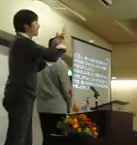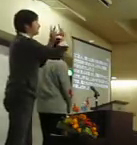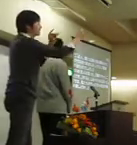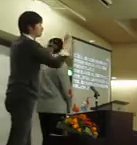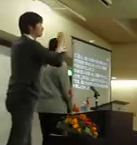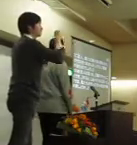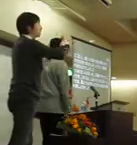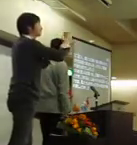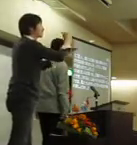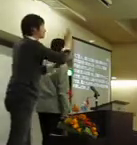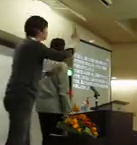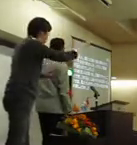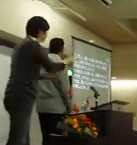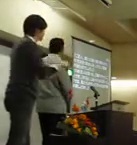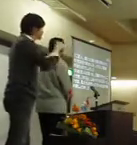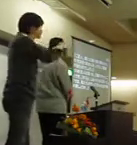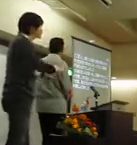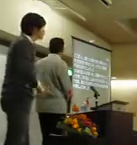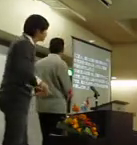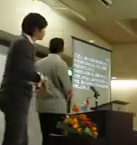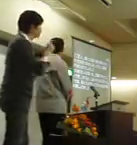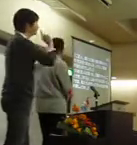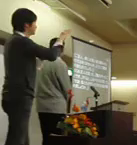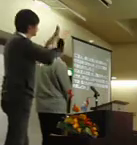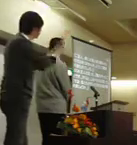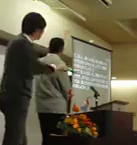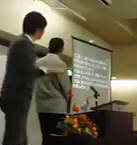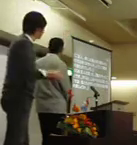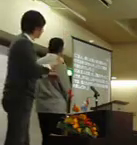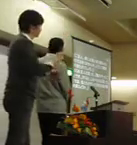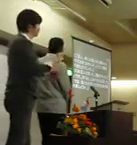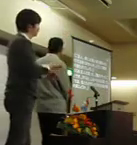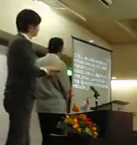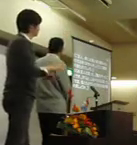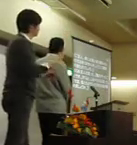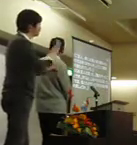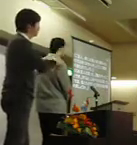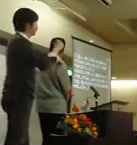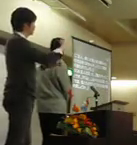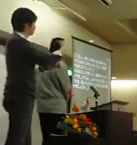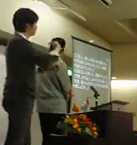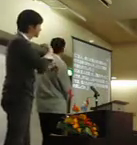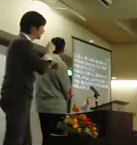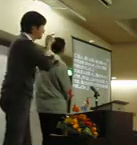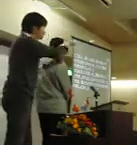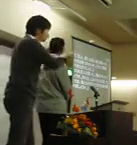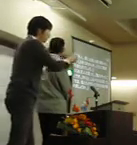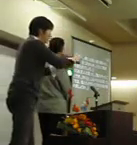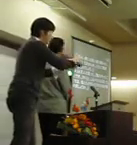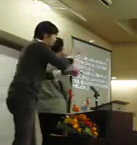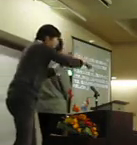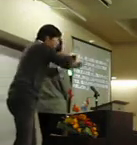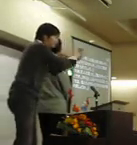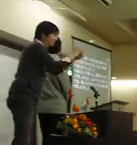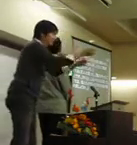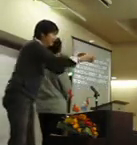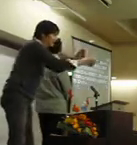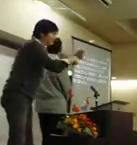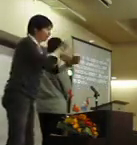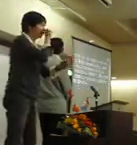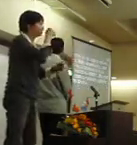ことです。するとしもべたちは言った。では私たちが行ってそれを抜き集めましょう